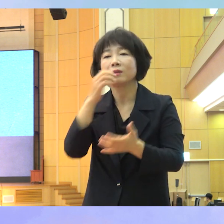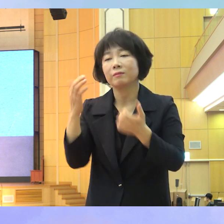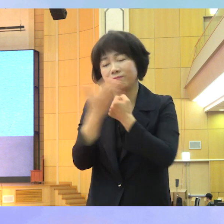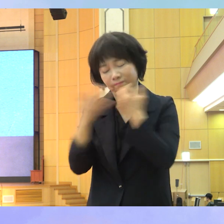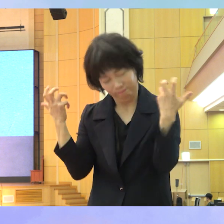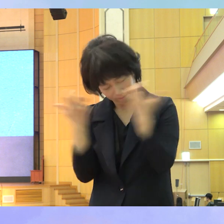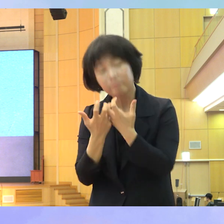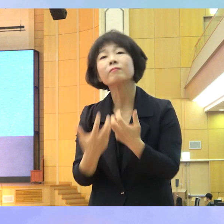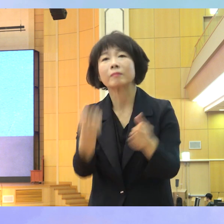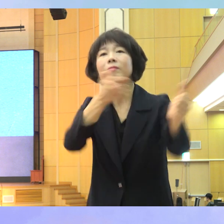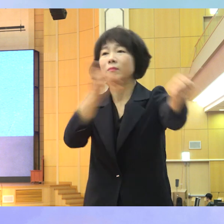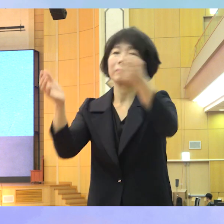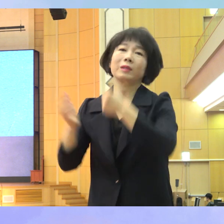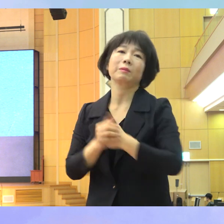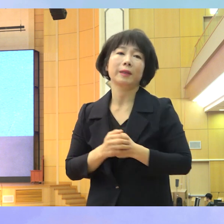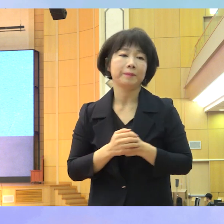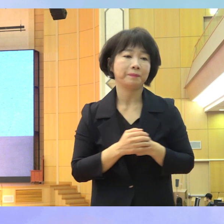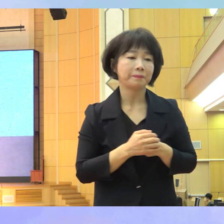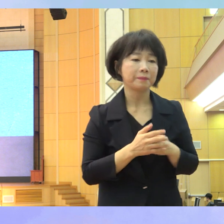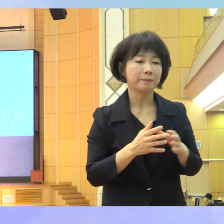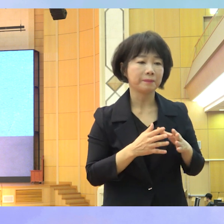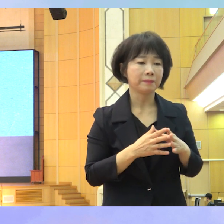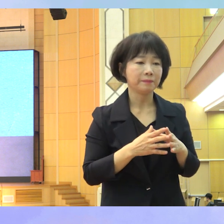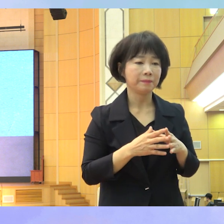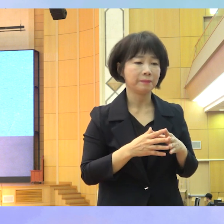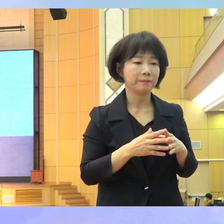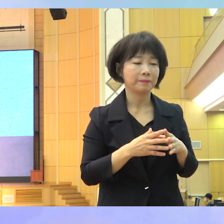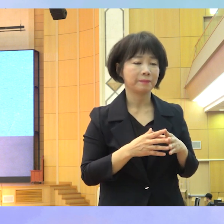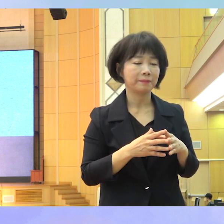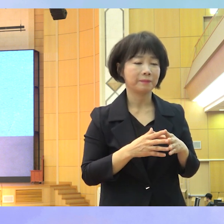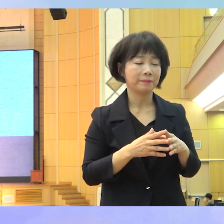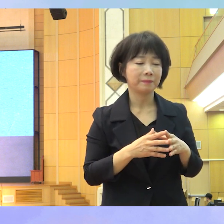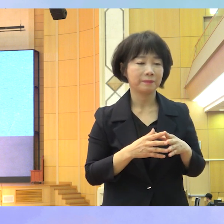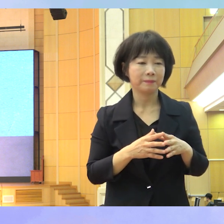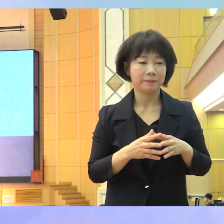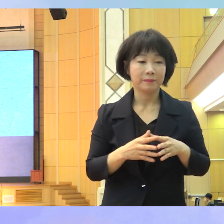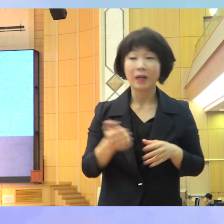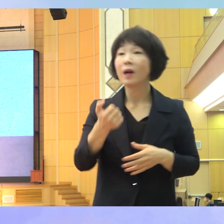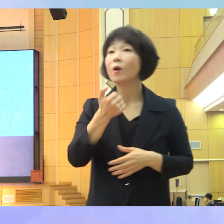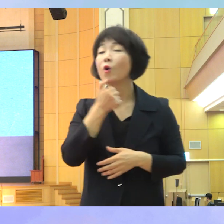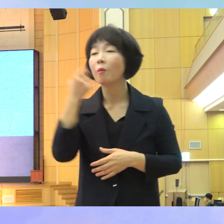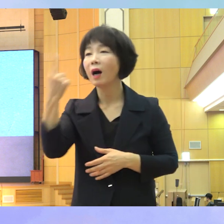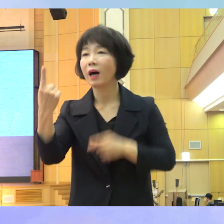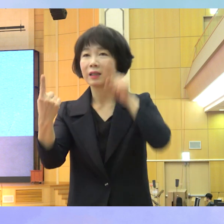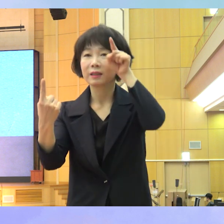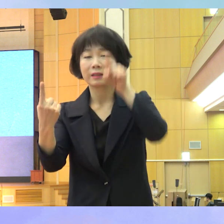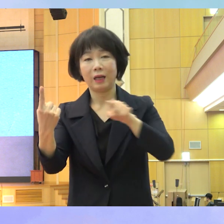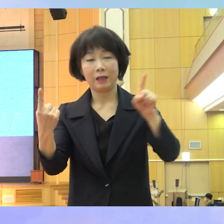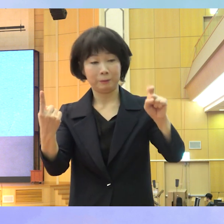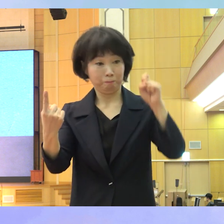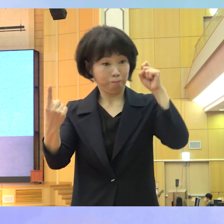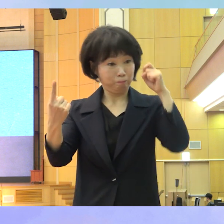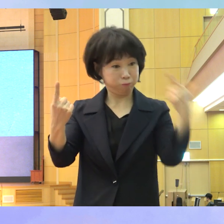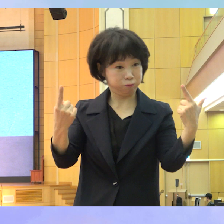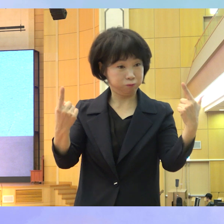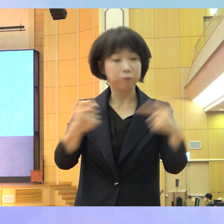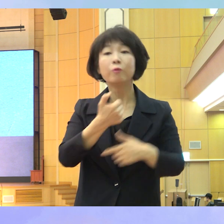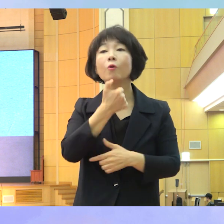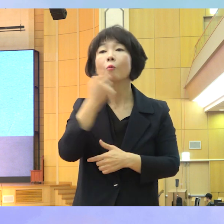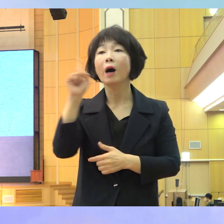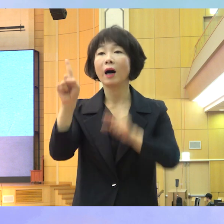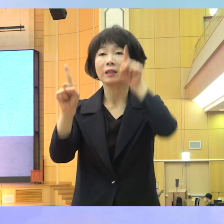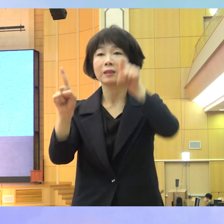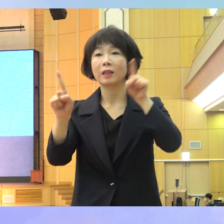그래서요, 이 복음은 로마서 1장 16절 말씀 보겠습니다. 로마서 1장 16절, 우리가 다 같이